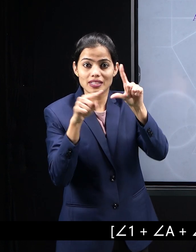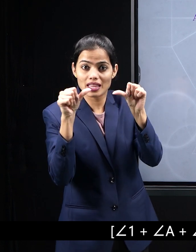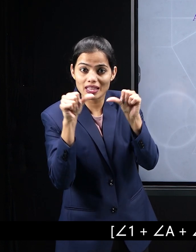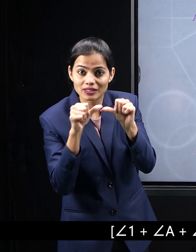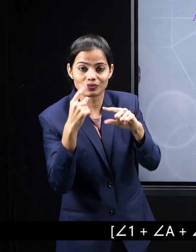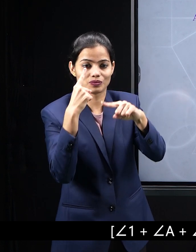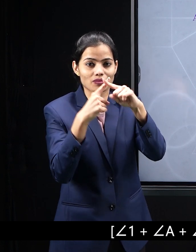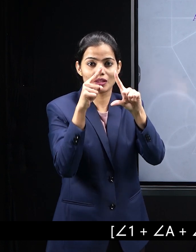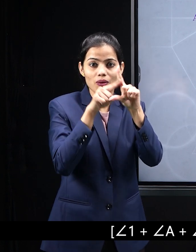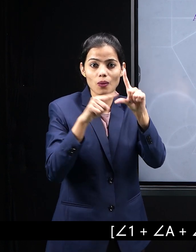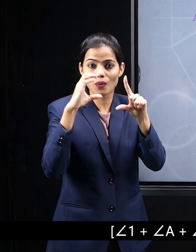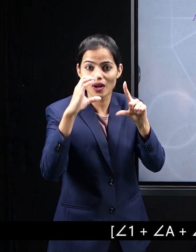180 డిగ్రీలు ఇంటూ